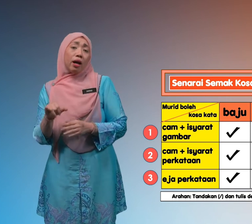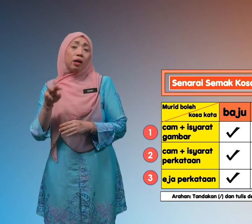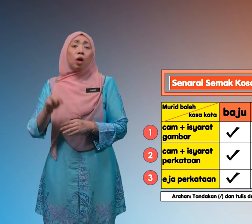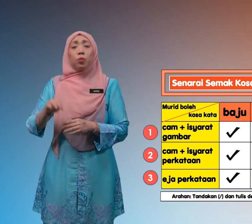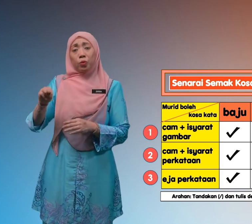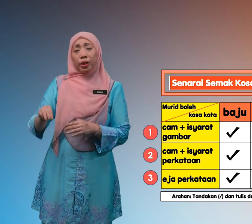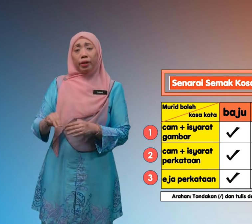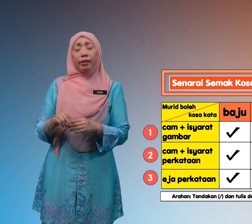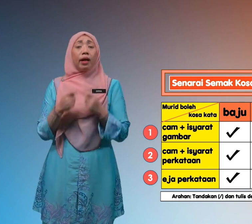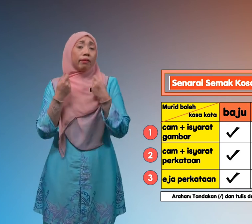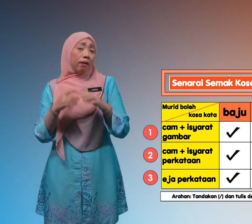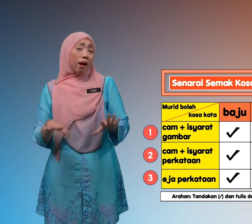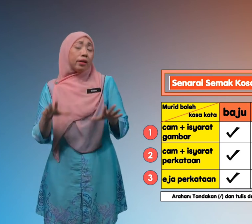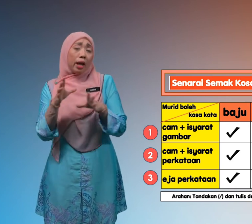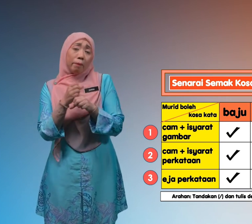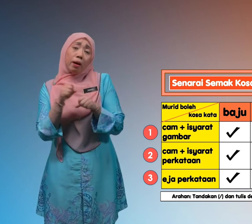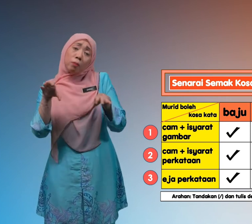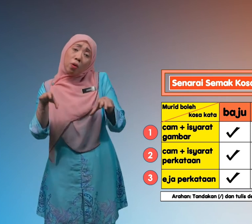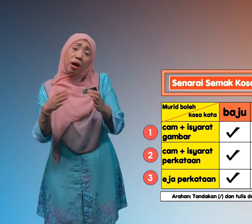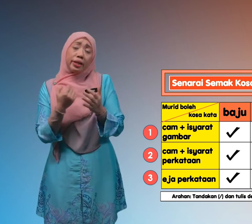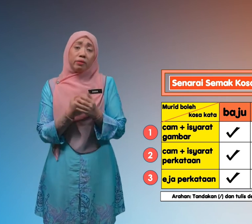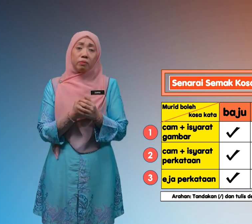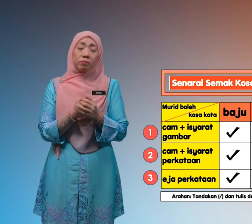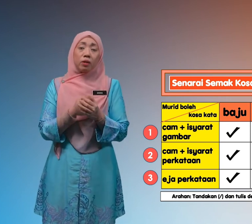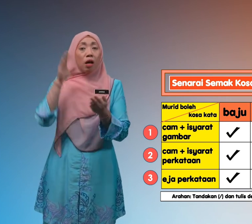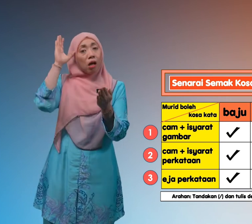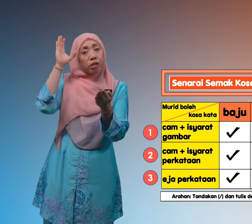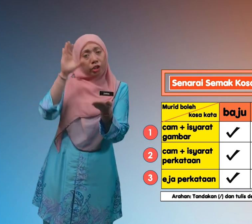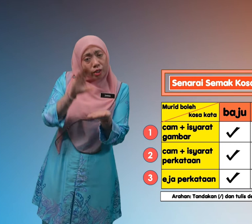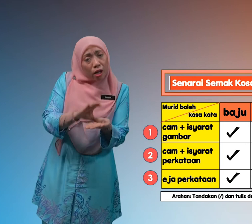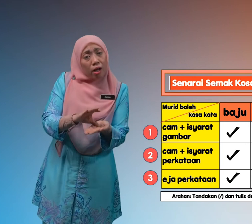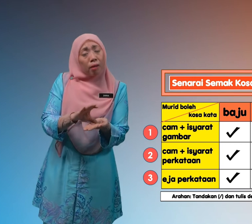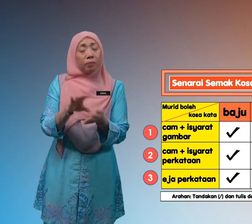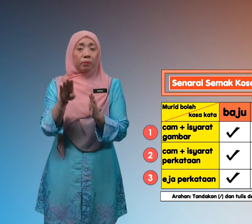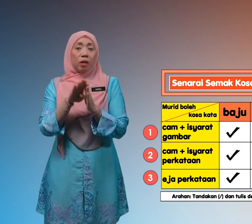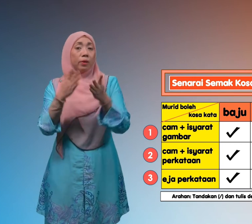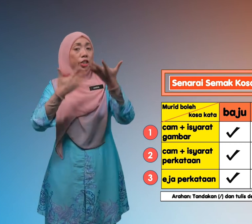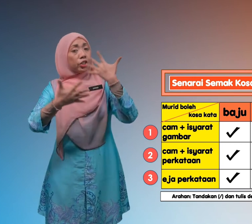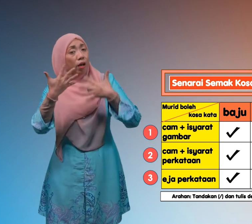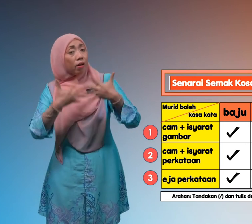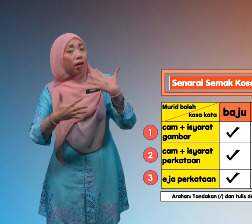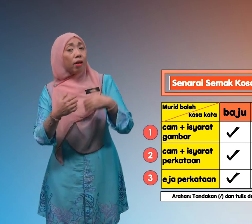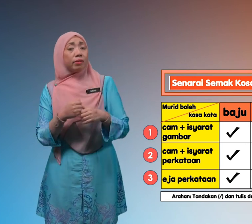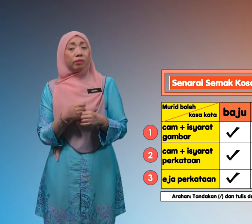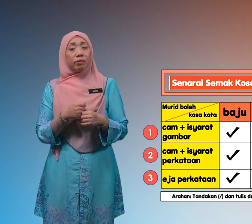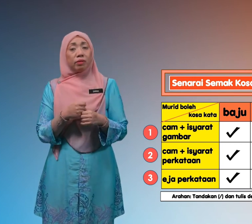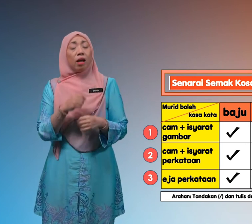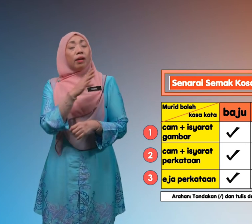yang murid telah dapat buat. Cam, beri syarat